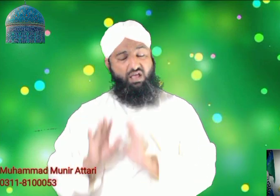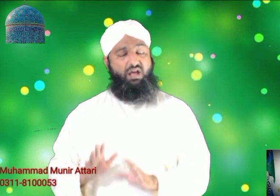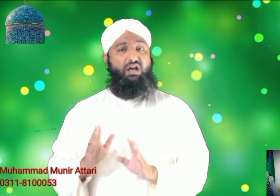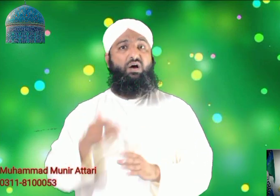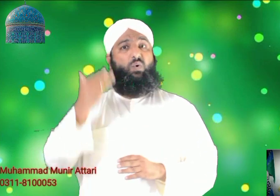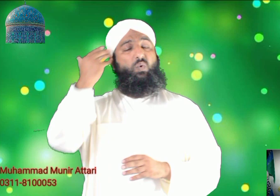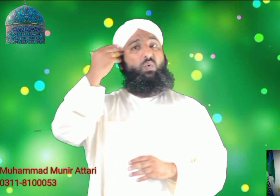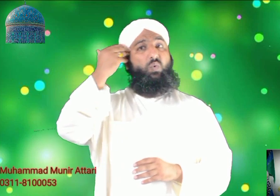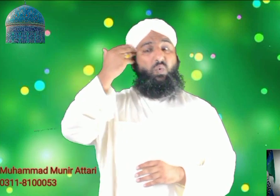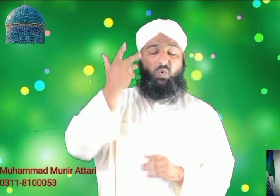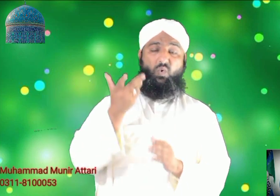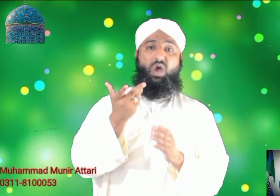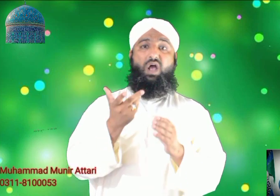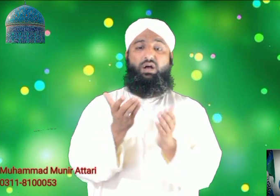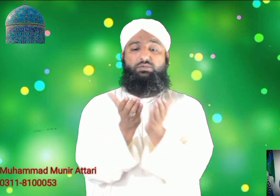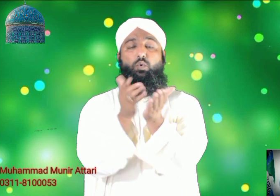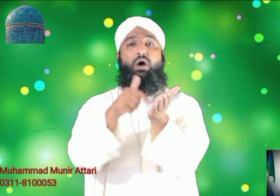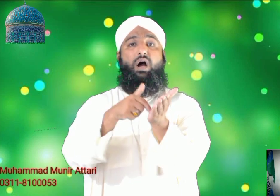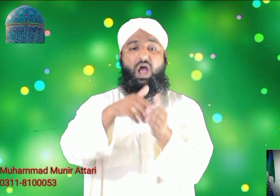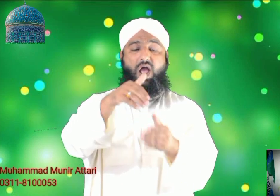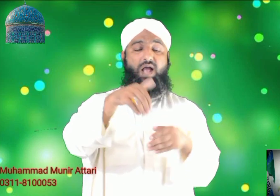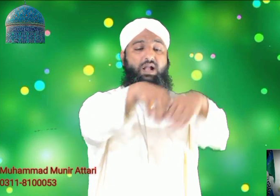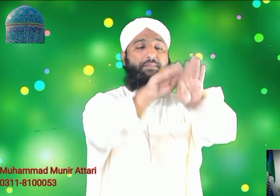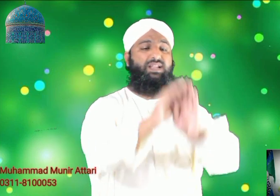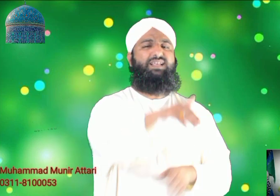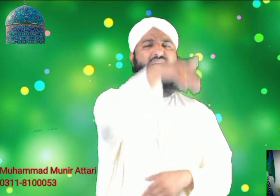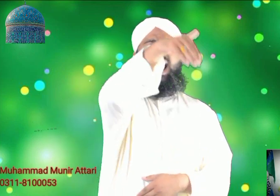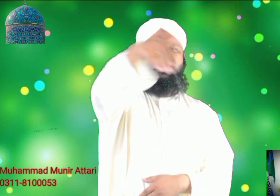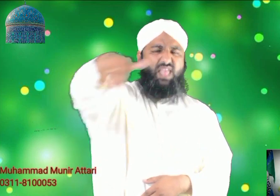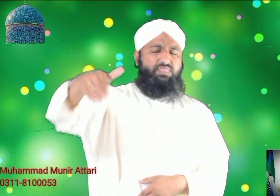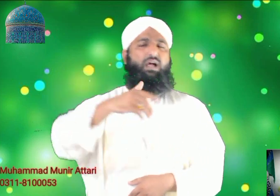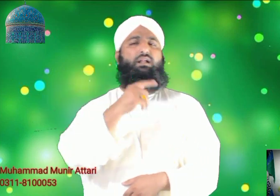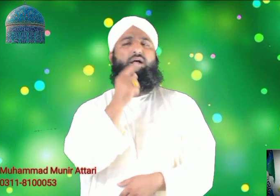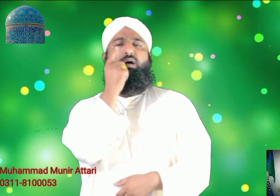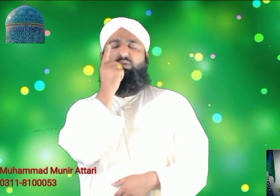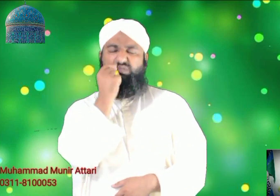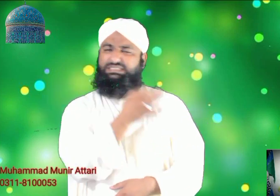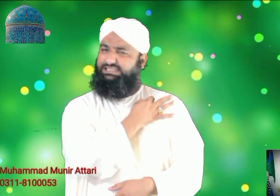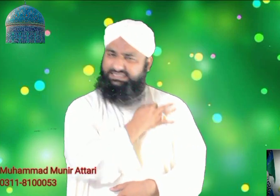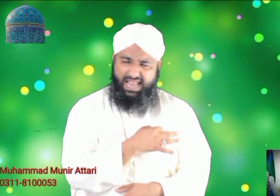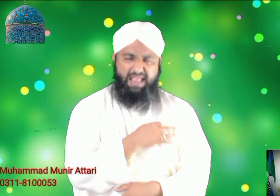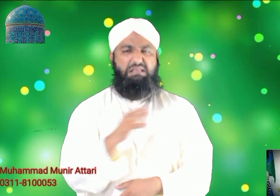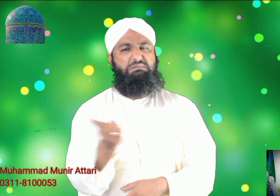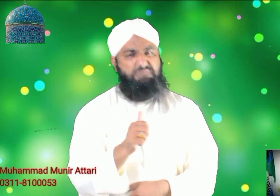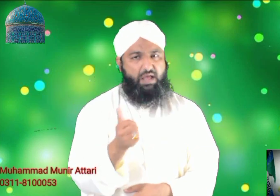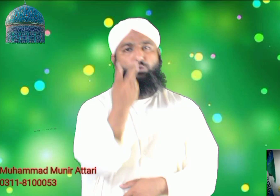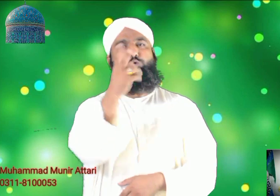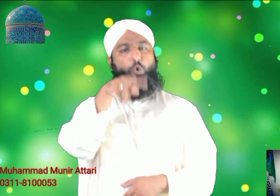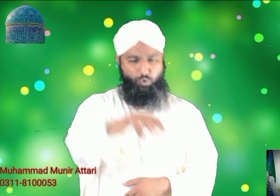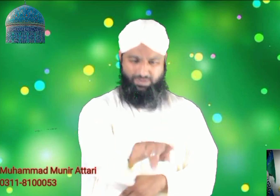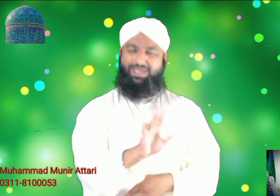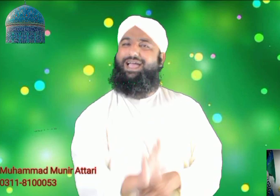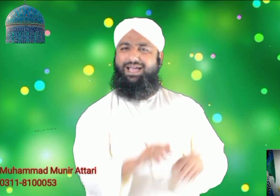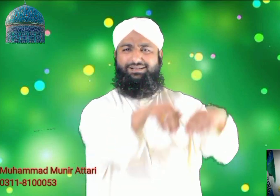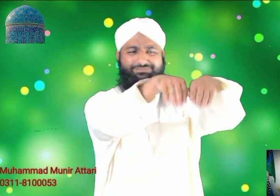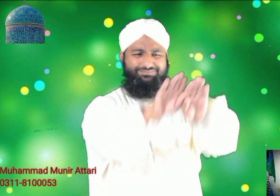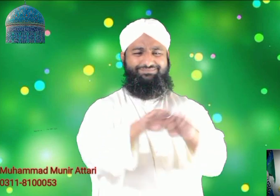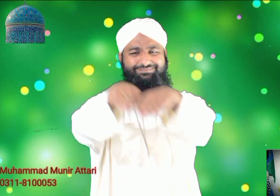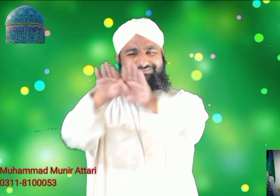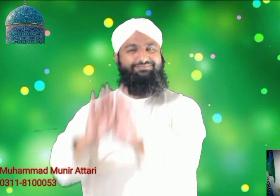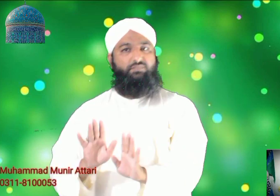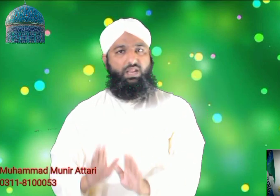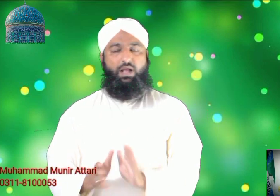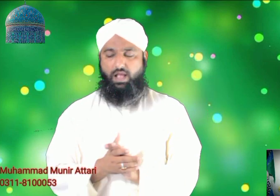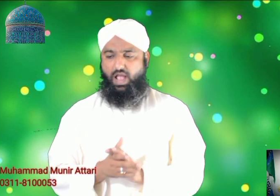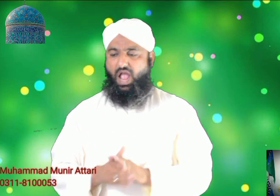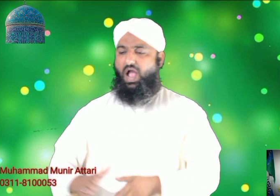گیا. قبرستان میں نیک بھی ہوتا ہے، گناہ گار بھی ہوتا ہے. ایسا ہی ہے نا، سارے لوگ ہوتے ہیں. اور ہم کیا کہہ رہے ہیں؟